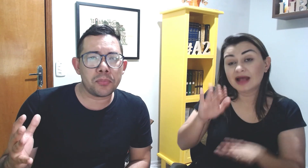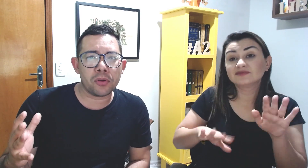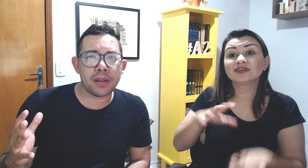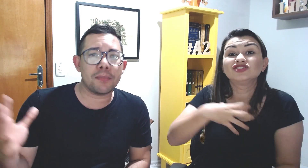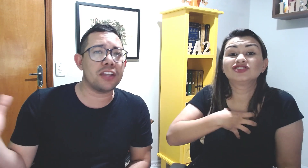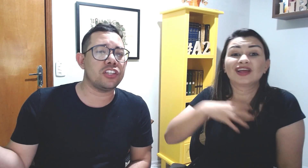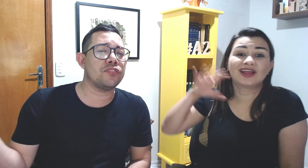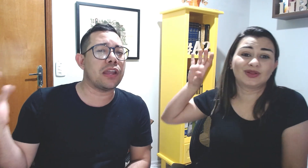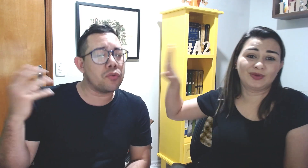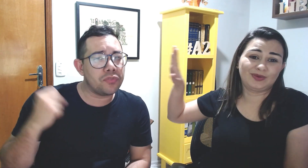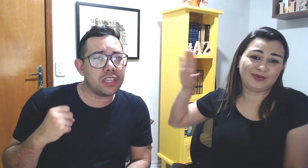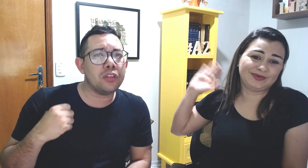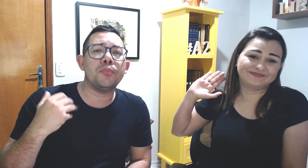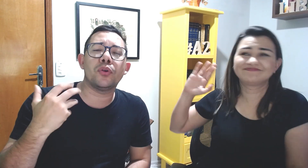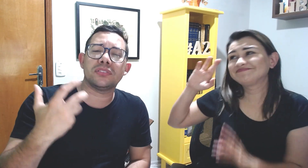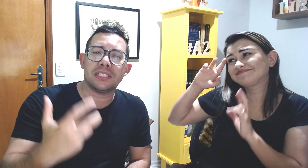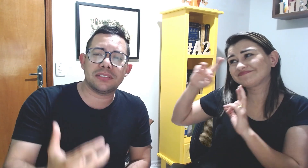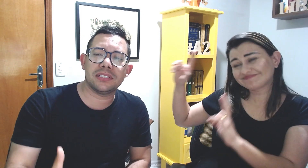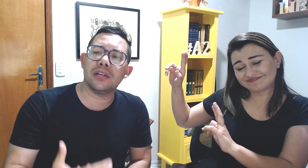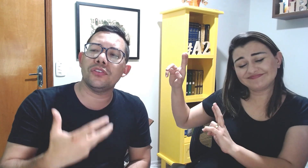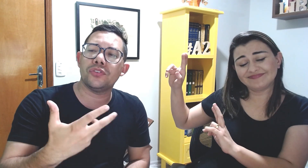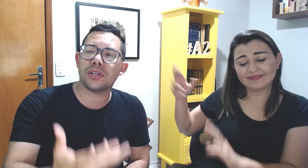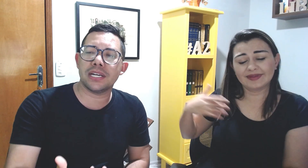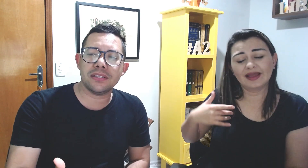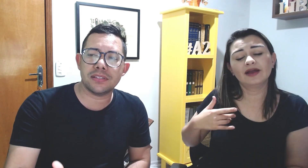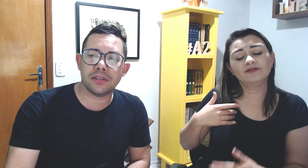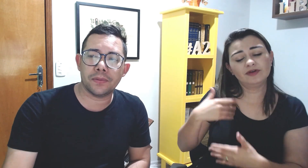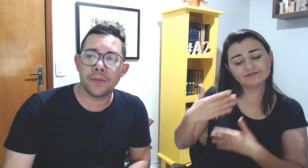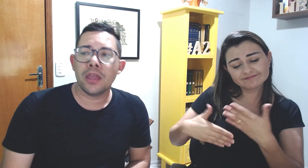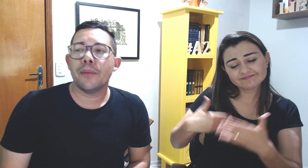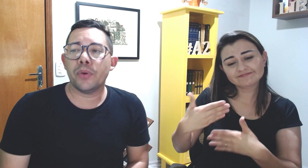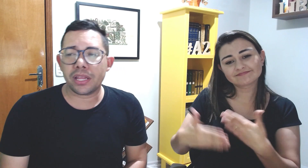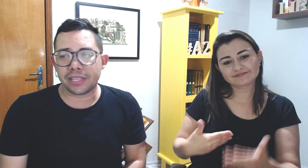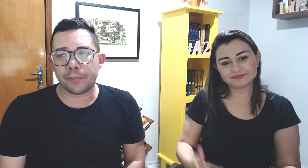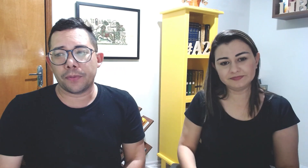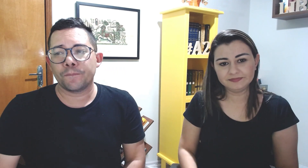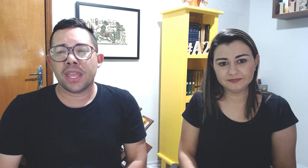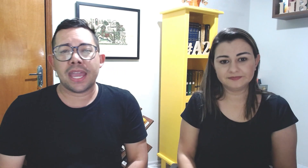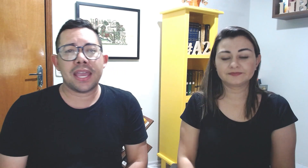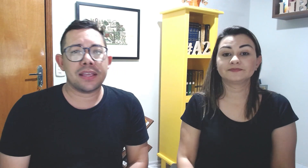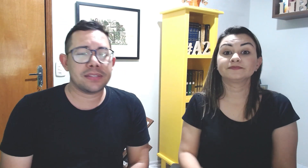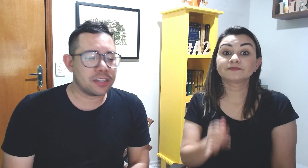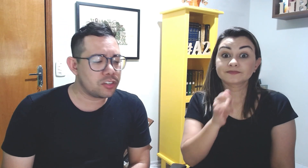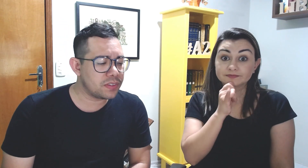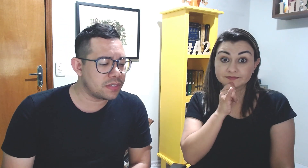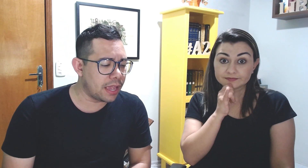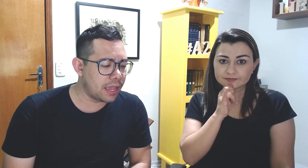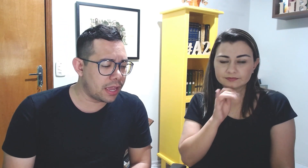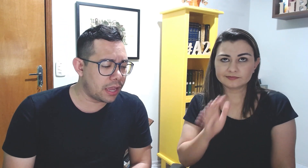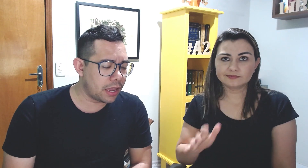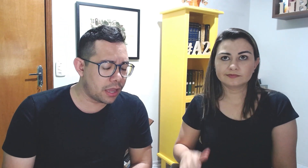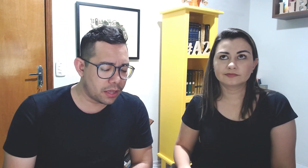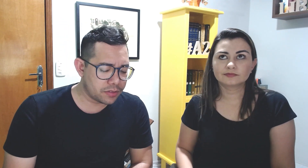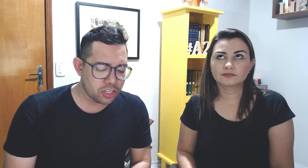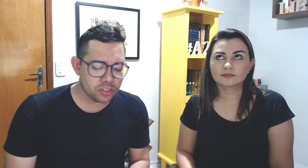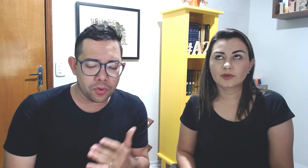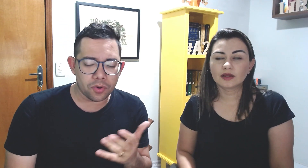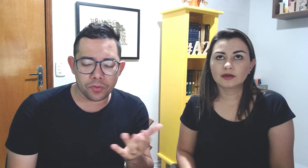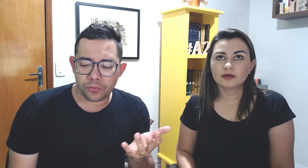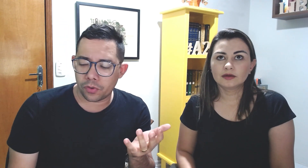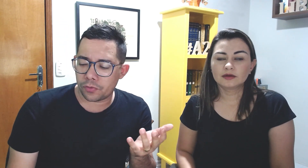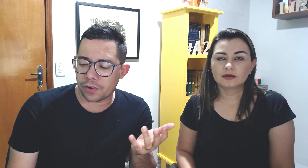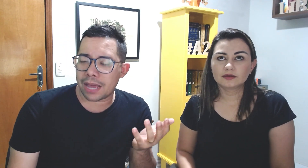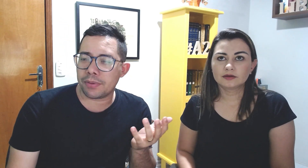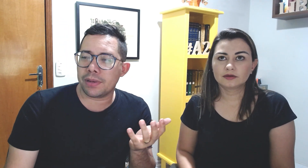não tem problema. A gente vai ouvindo, processando e se organizando. Por exemplo, se a gente se a gente